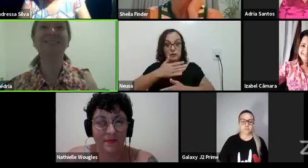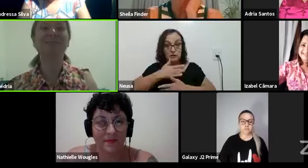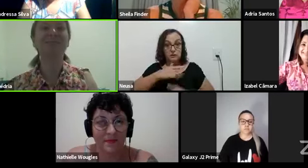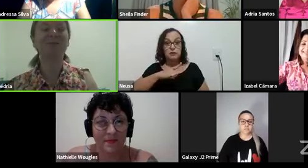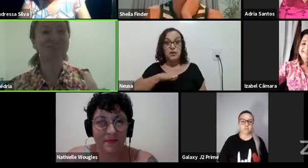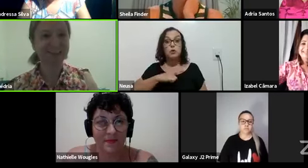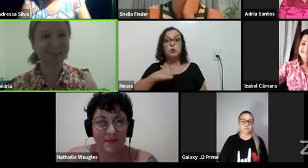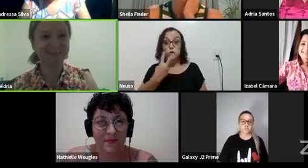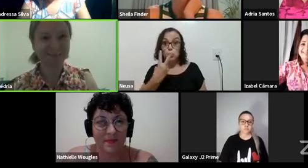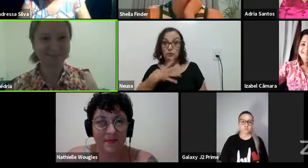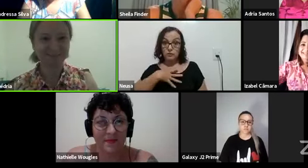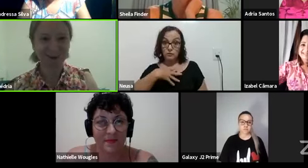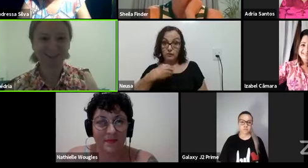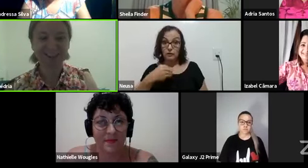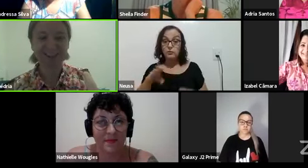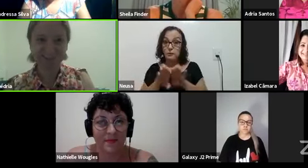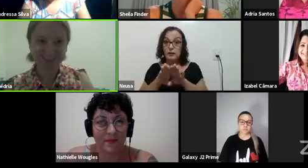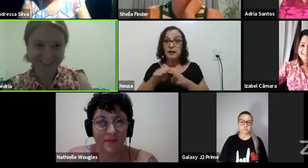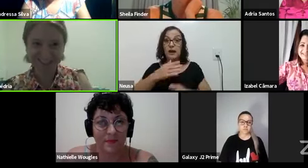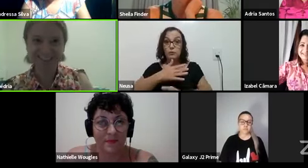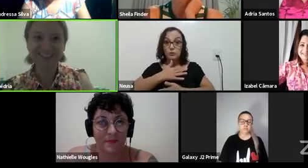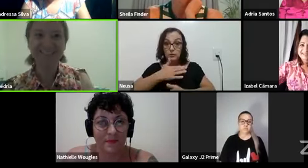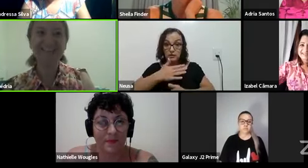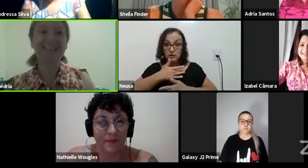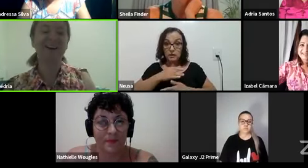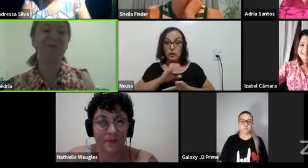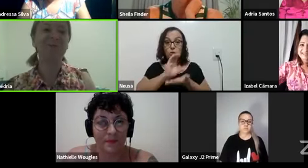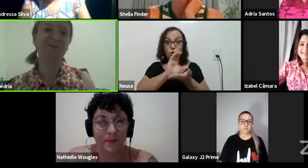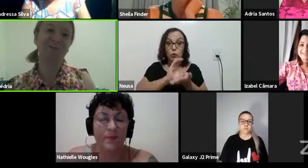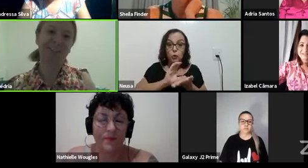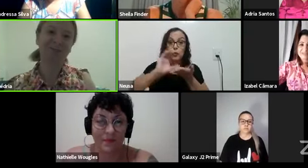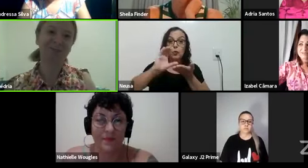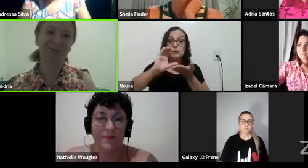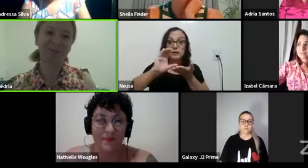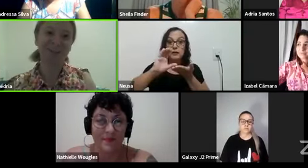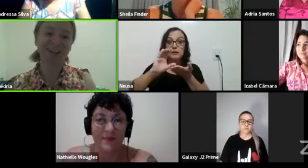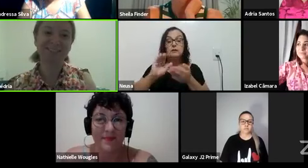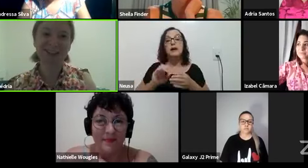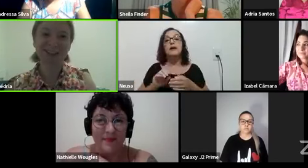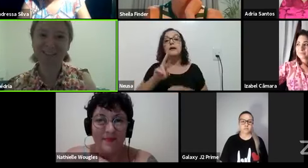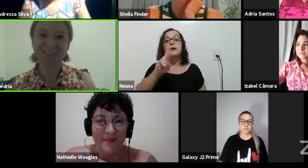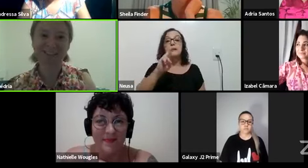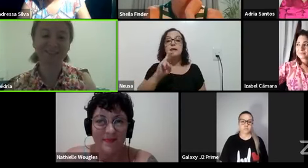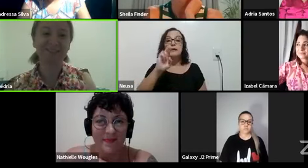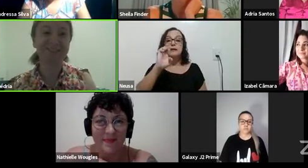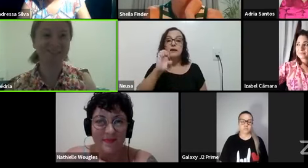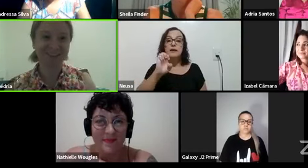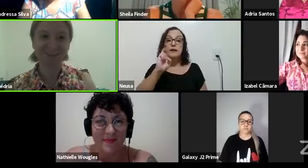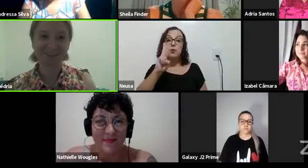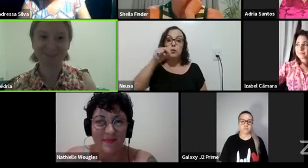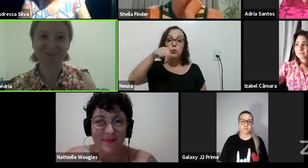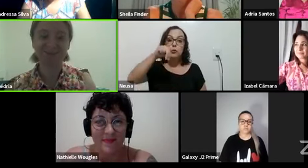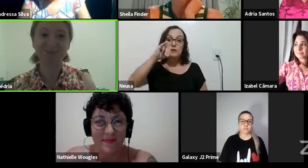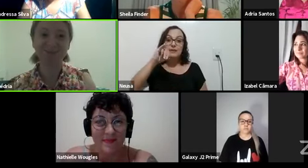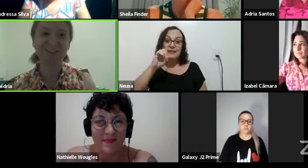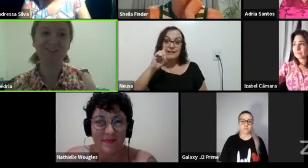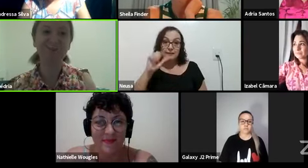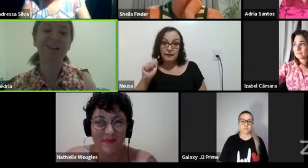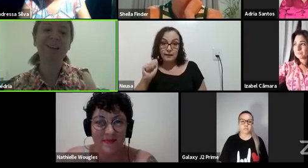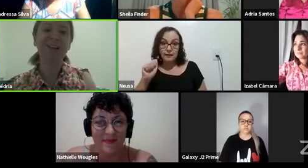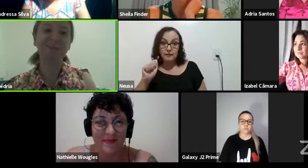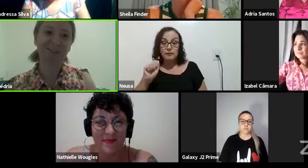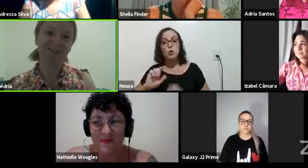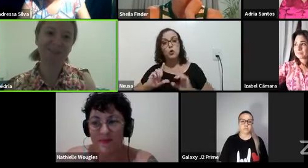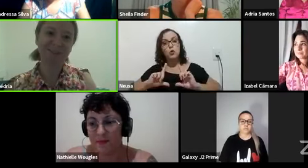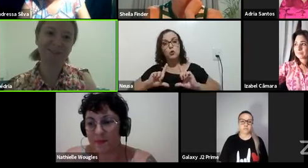autistas, eu sou conselheira municipal da Reunida, que é um movimento nacional e internacional em defesa da pessoa com